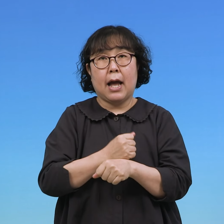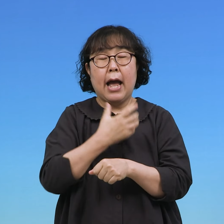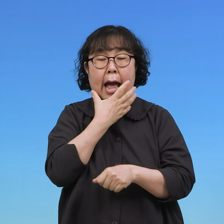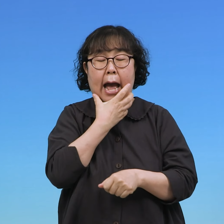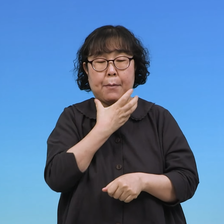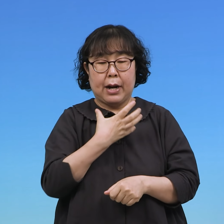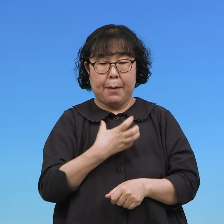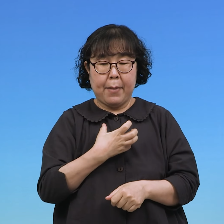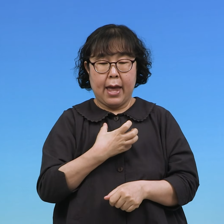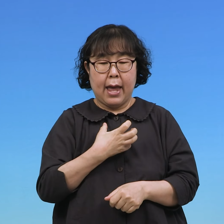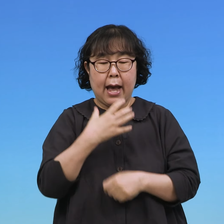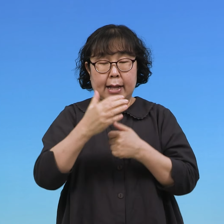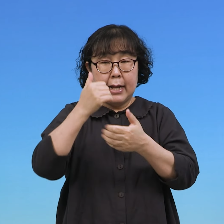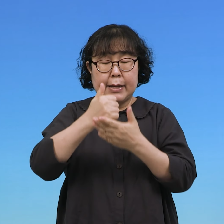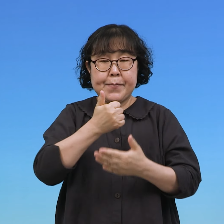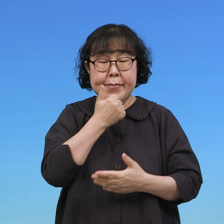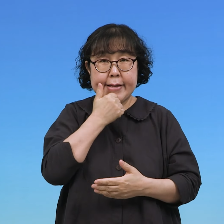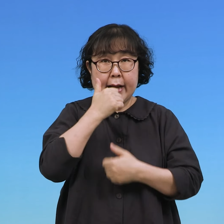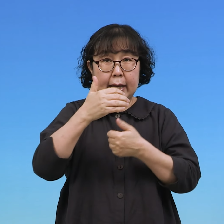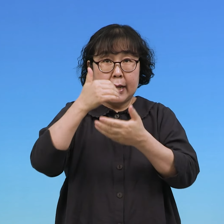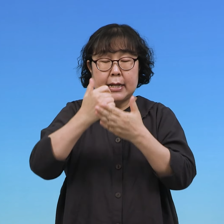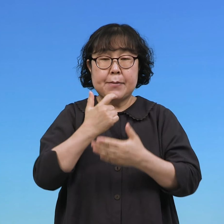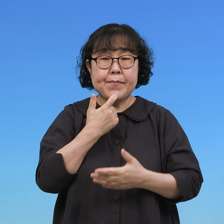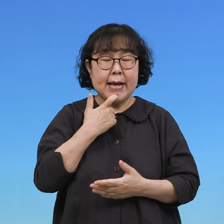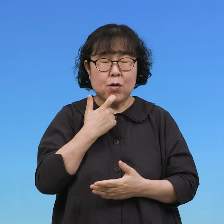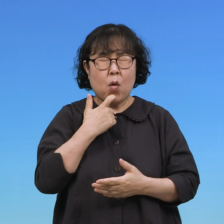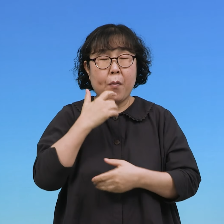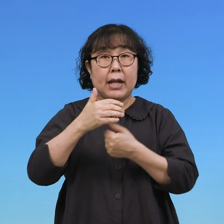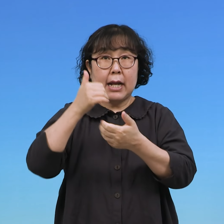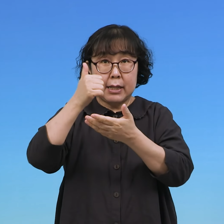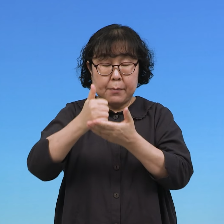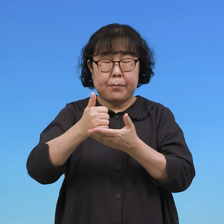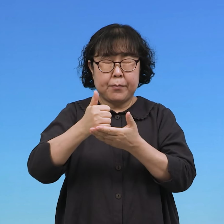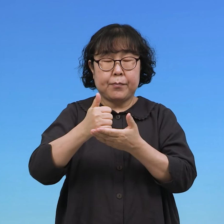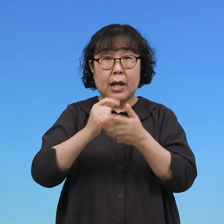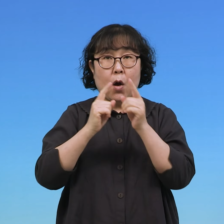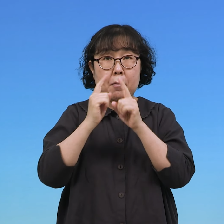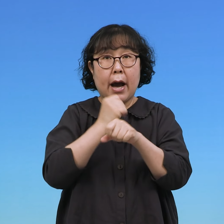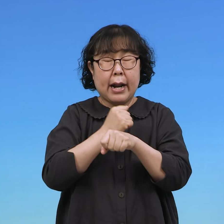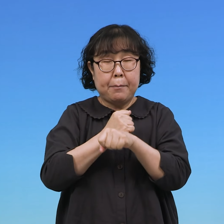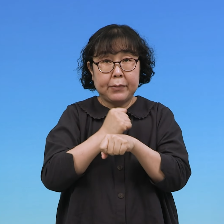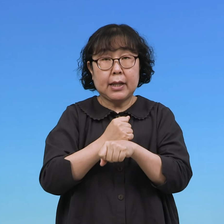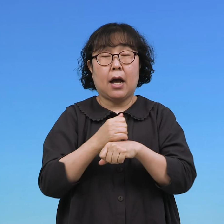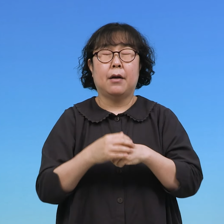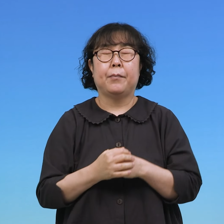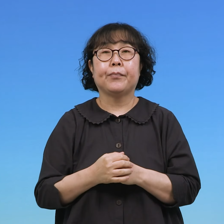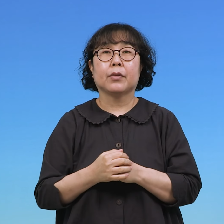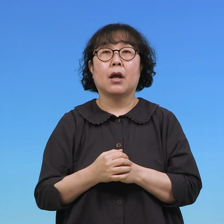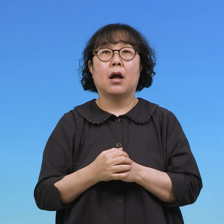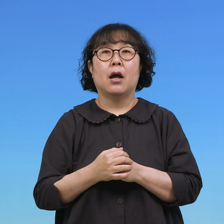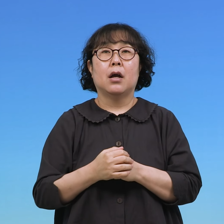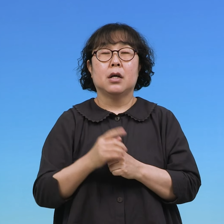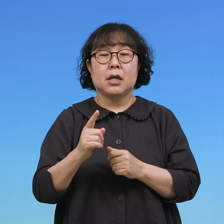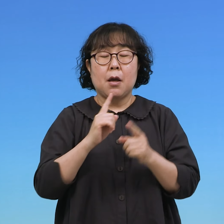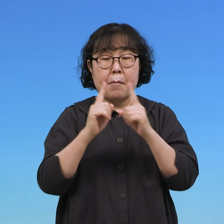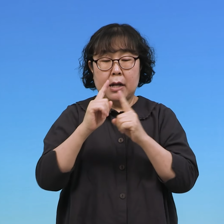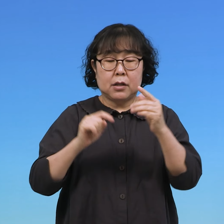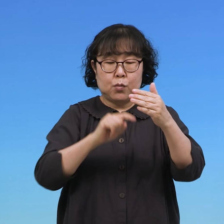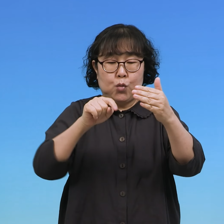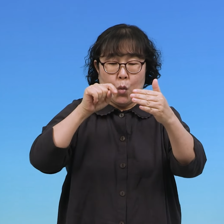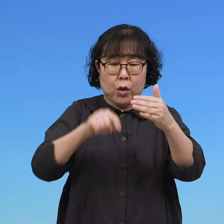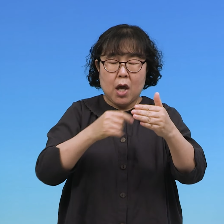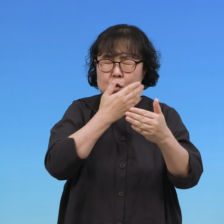아브라함의 하나님, 이삭의 하나님, 야곱의 하나님, 이 참 구호 같은 이 말씀 속에 너무나